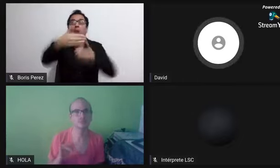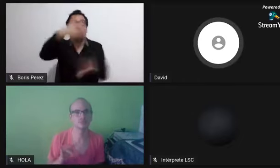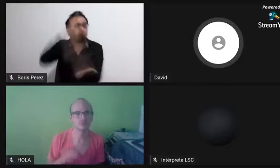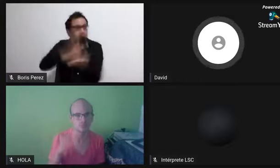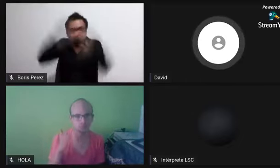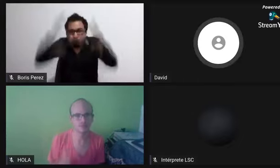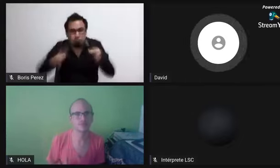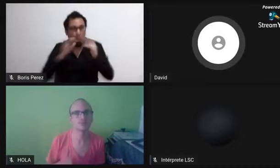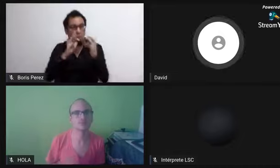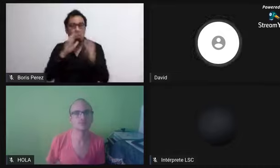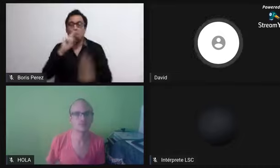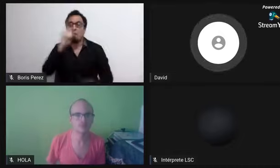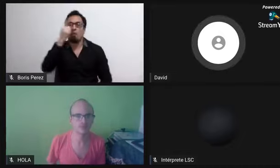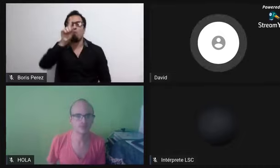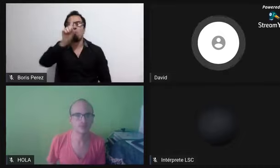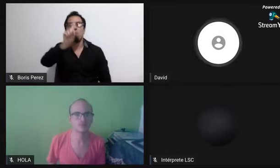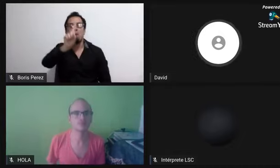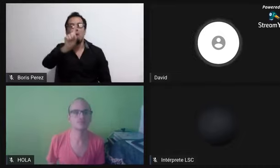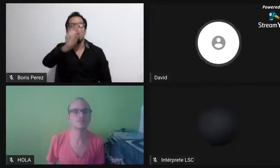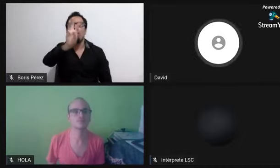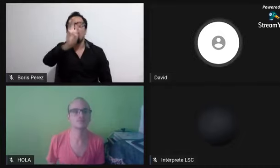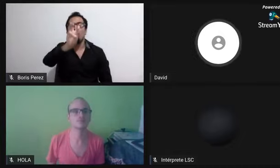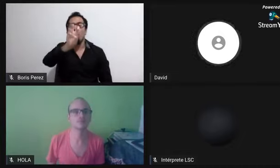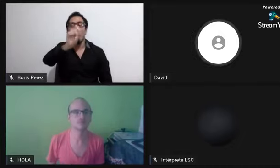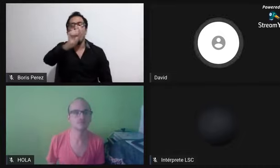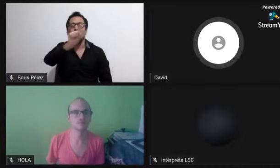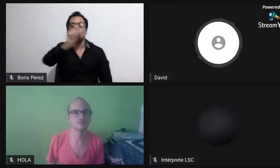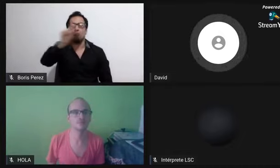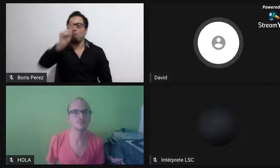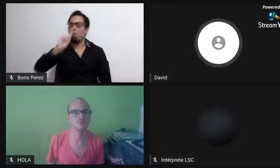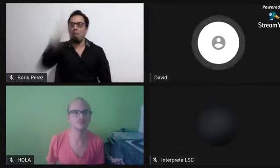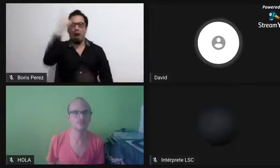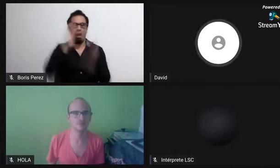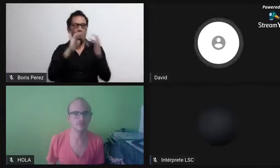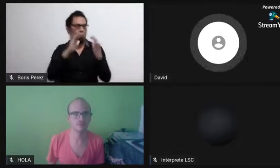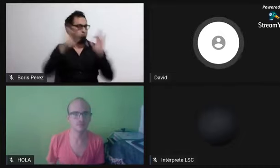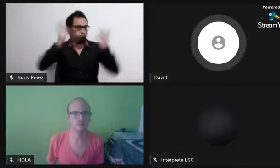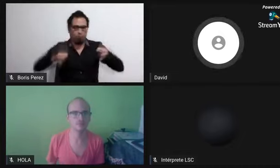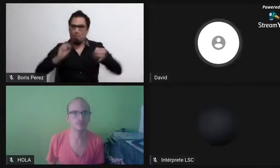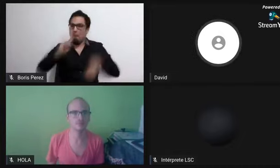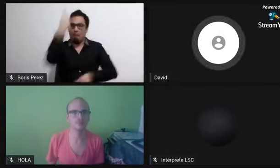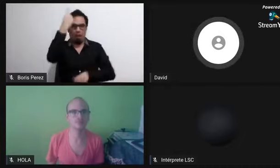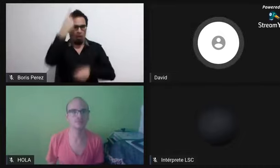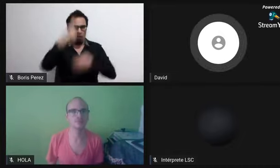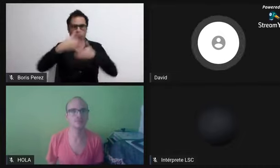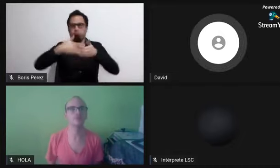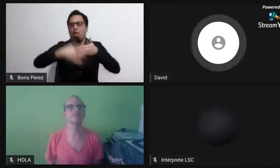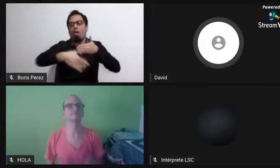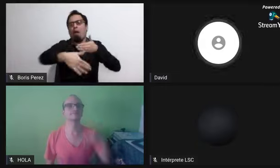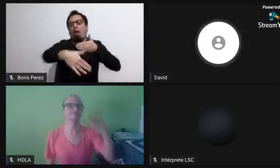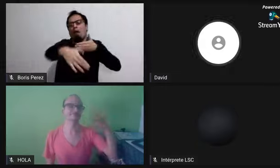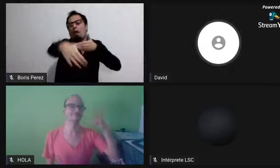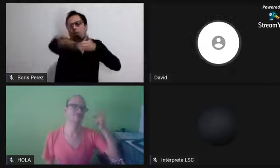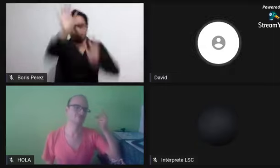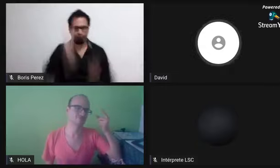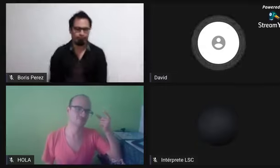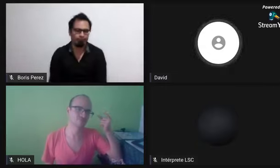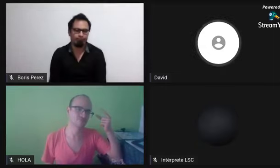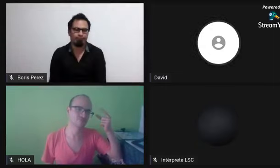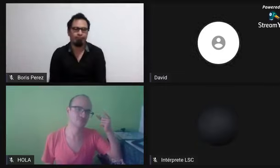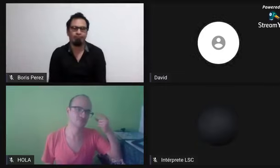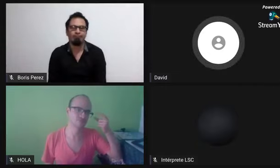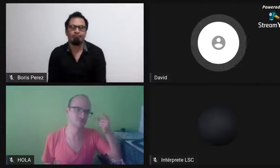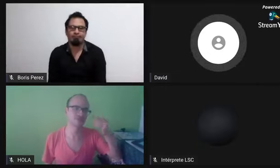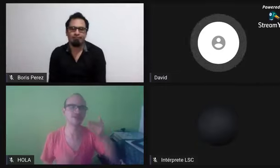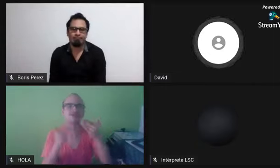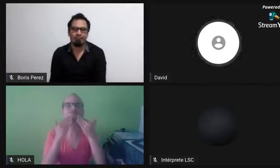en medio pues de esas batallas que se estaba librando en el año 1810 acá en Colombia empieza a darse pues todo este tema